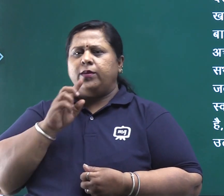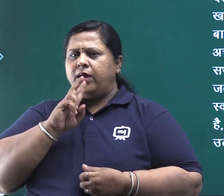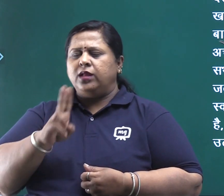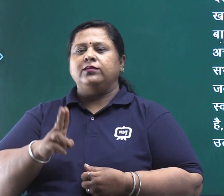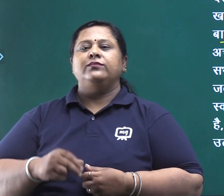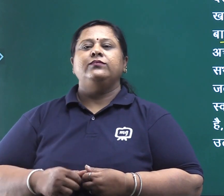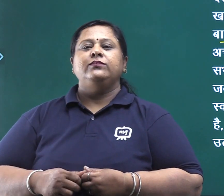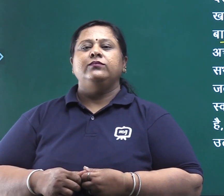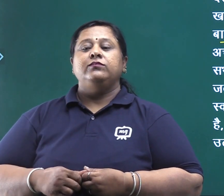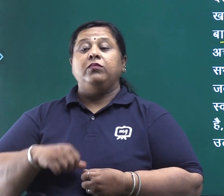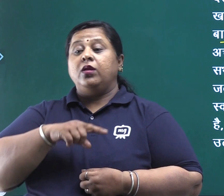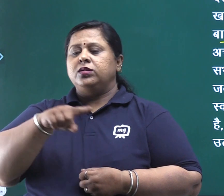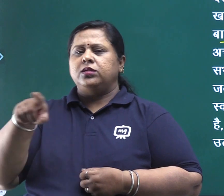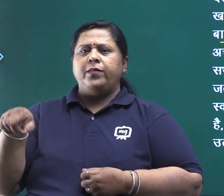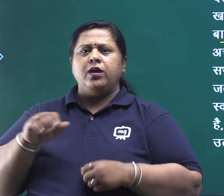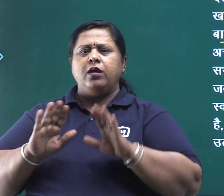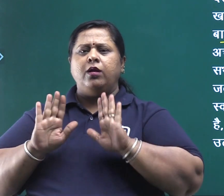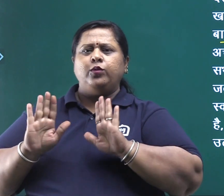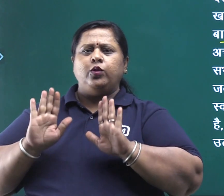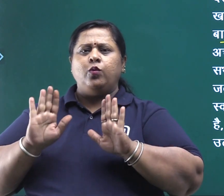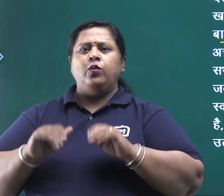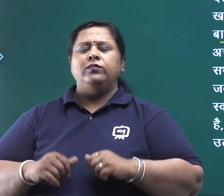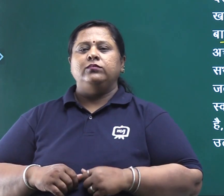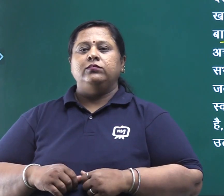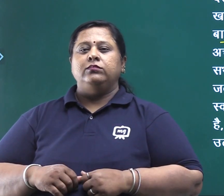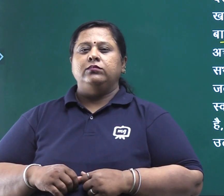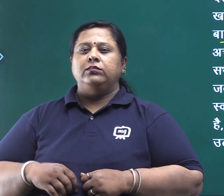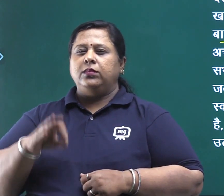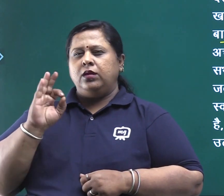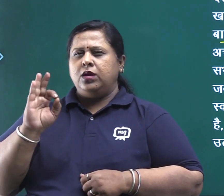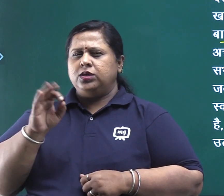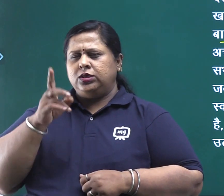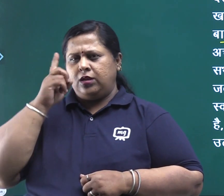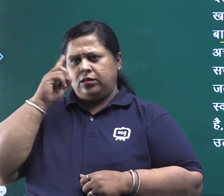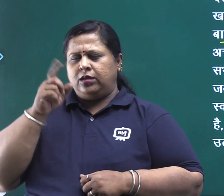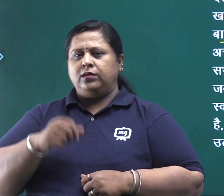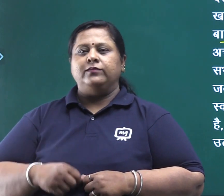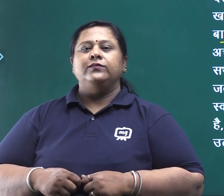बात सभी कठपुतलियों को अच्छी लगती है।